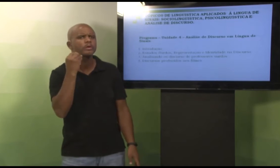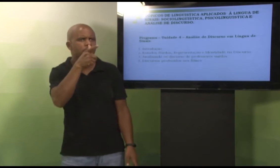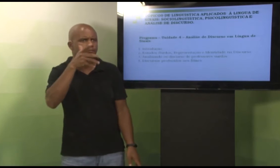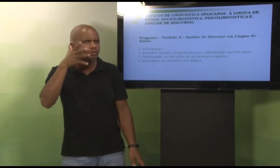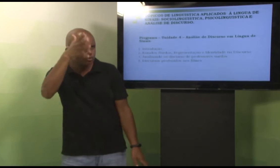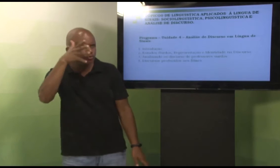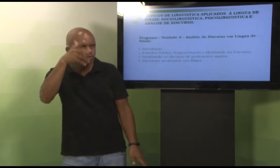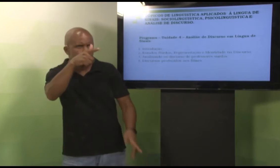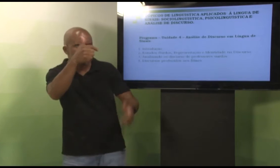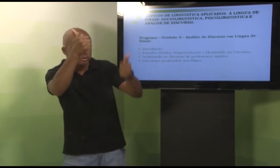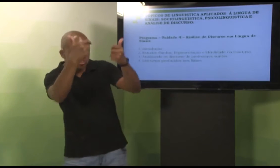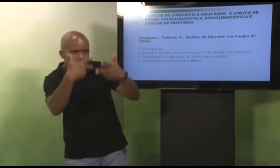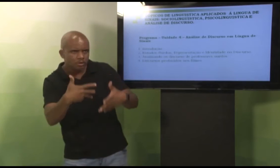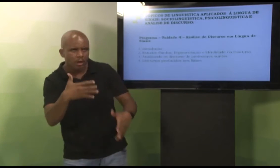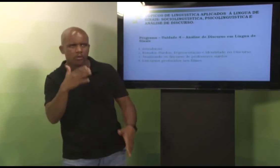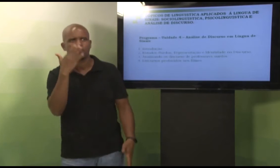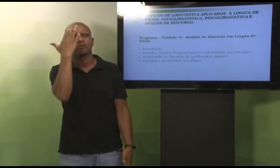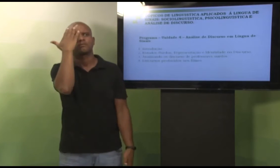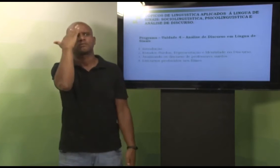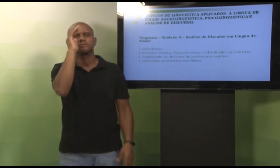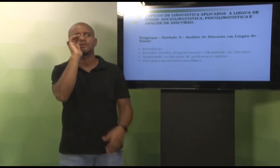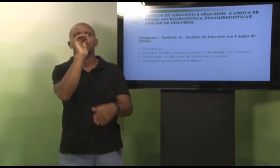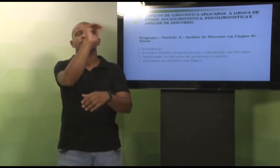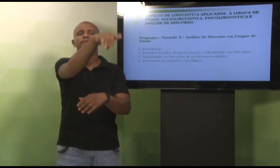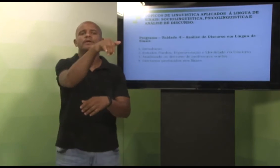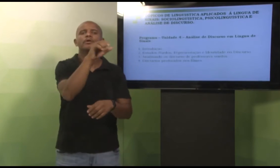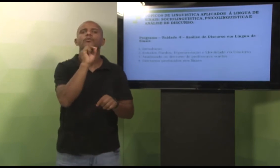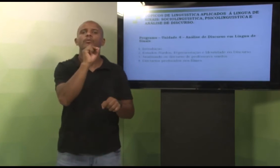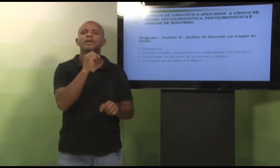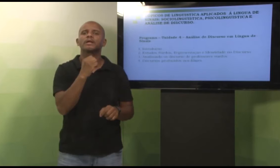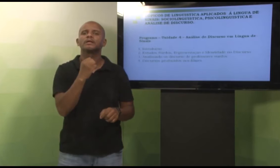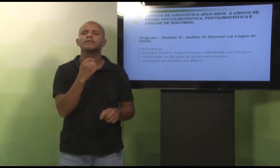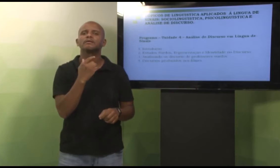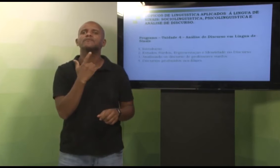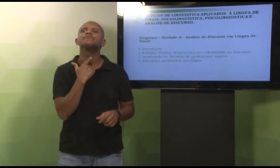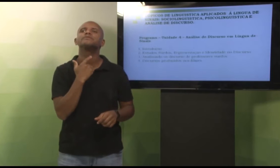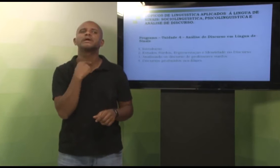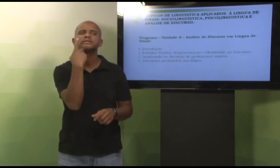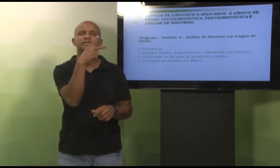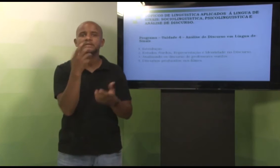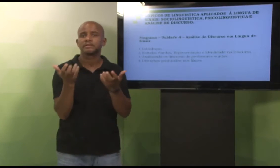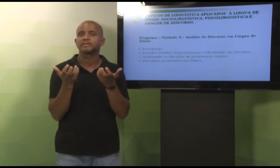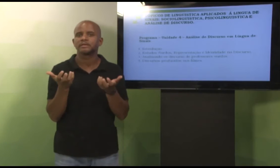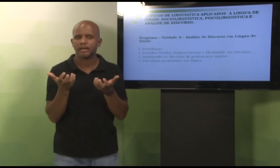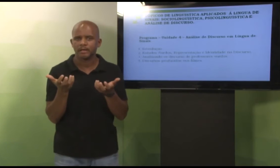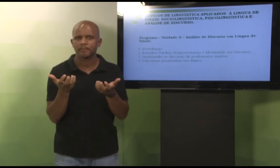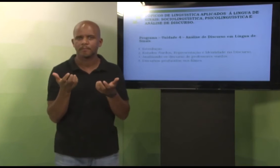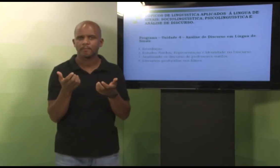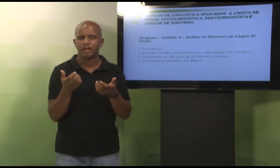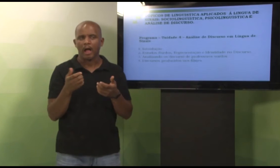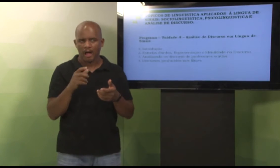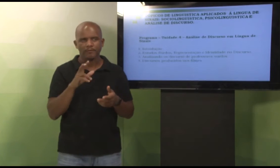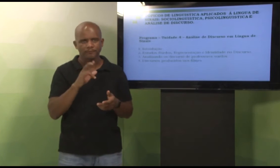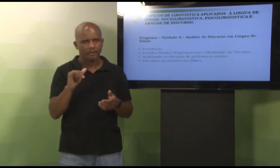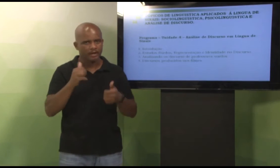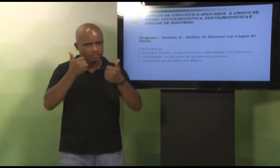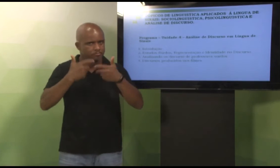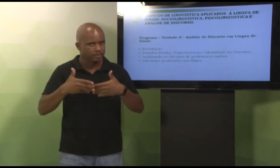demonstra a identidade da pessoa, como ela passa essa identidade por meio do seu discurso, os seus anseios, os seus